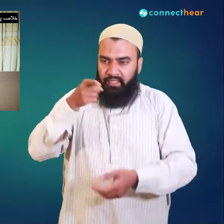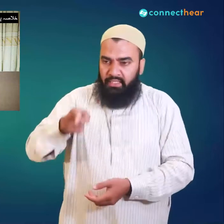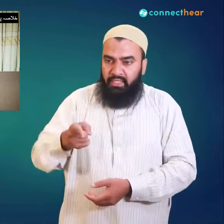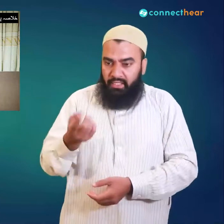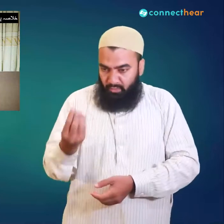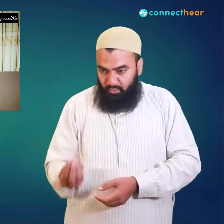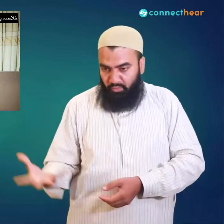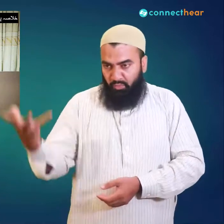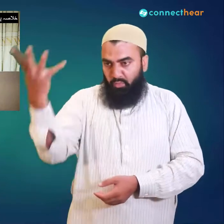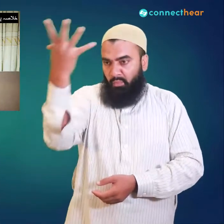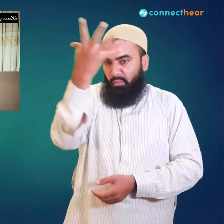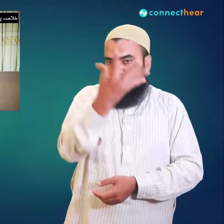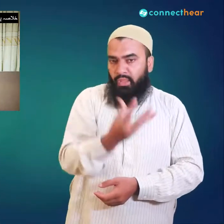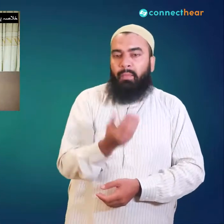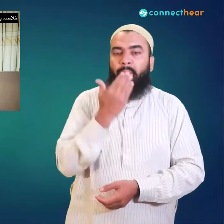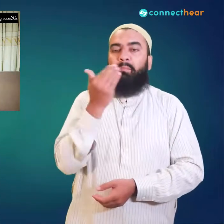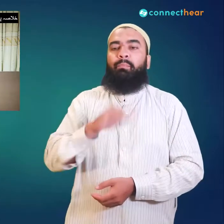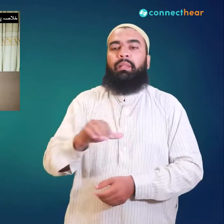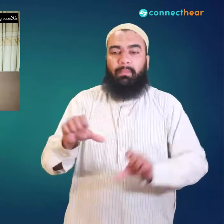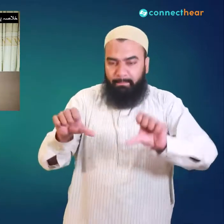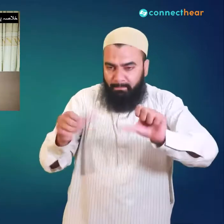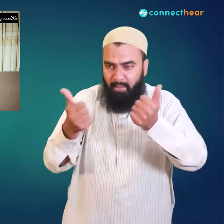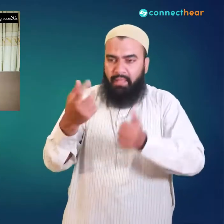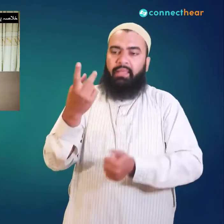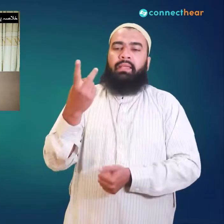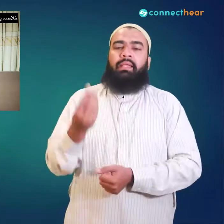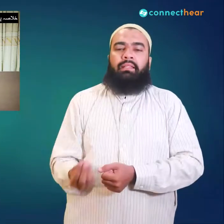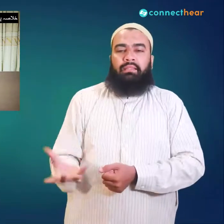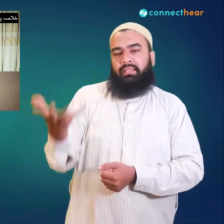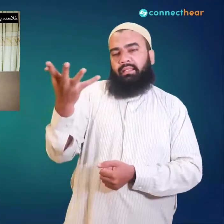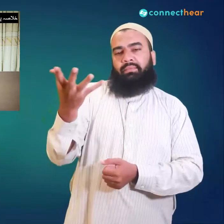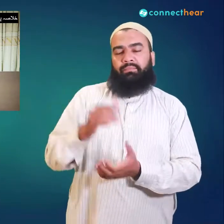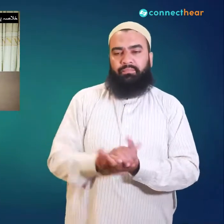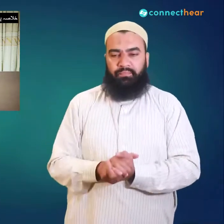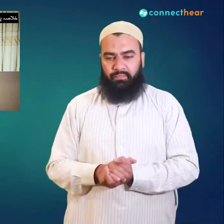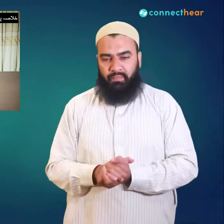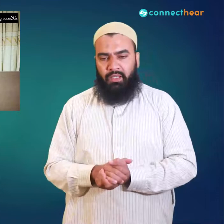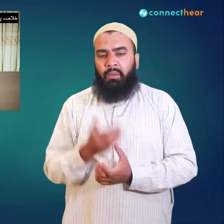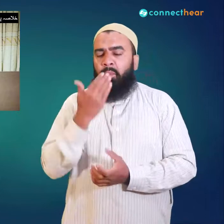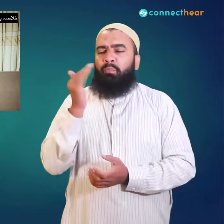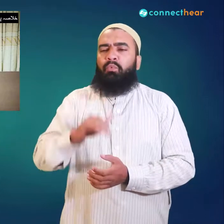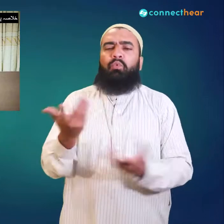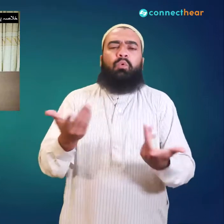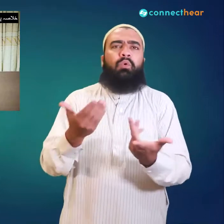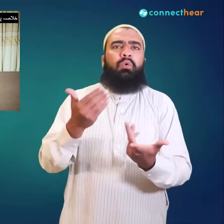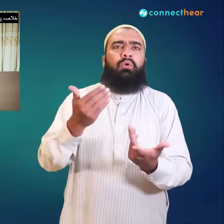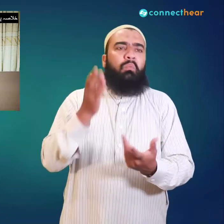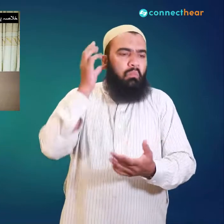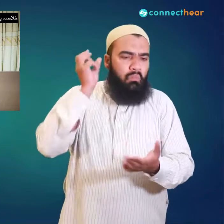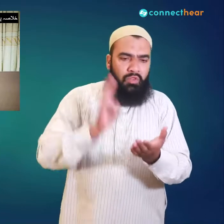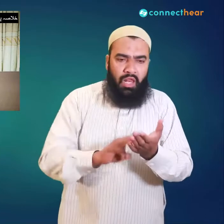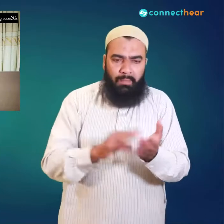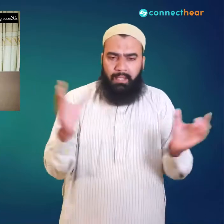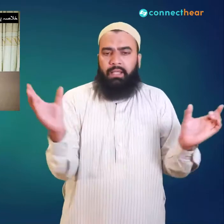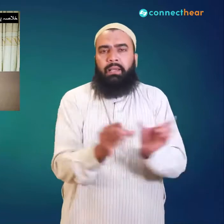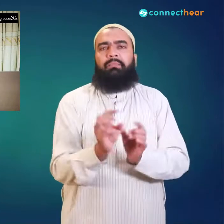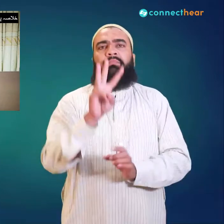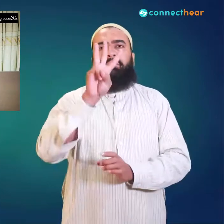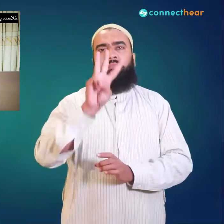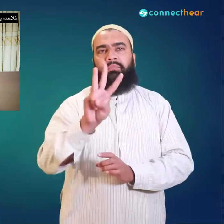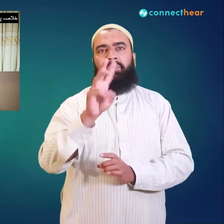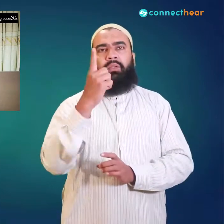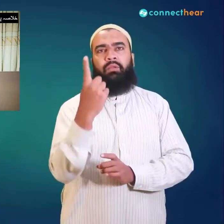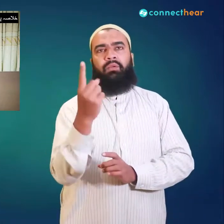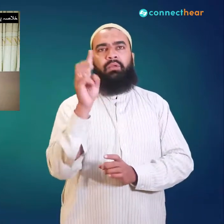درمیان فرق کا دن، کہ اس دن مسلمان باوجود اس کے کہ تعداد میں کم تھے، ساز